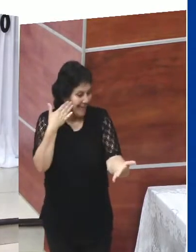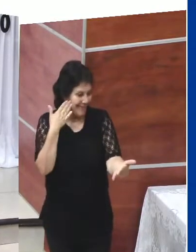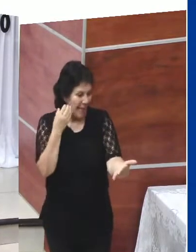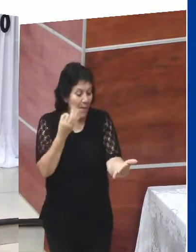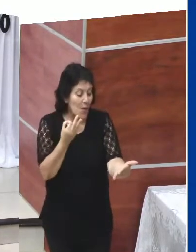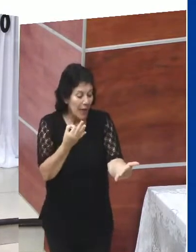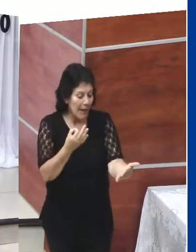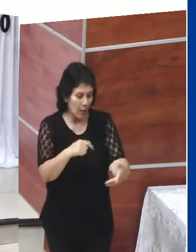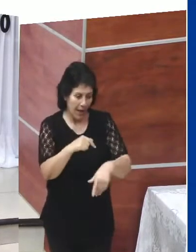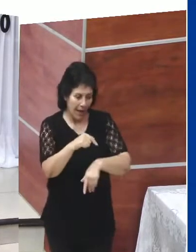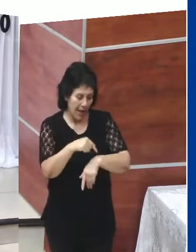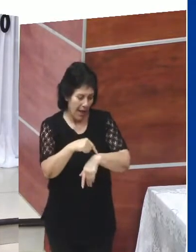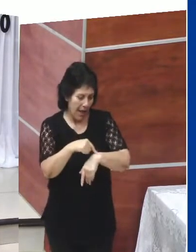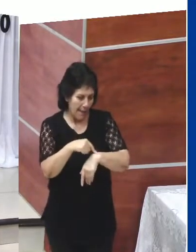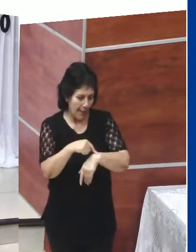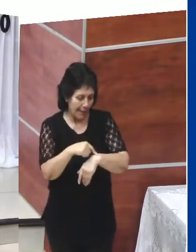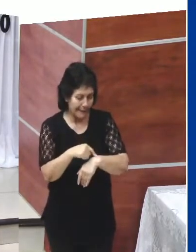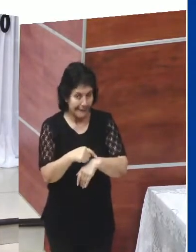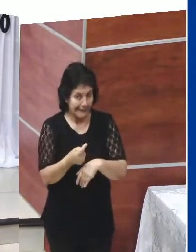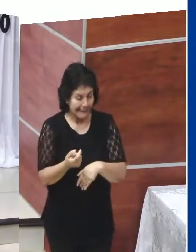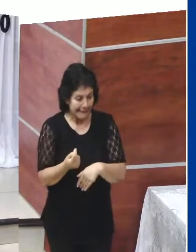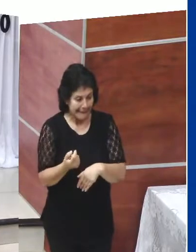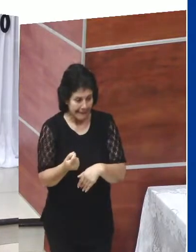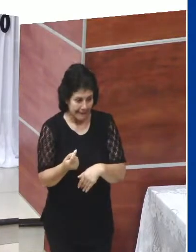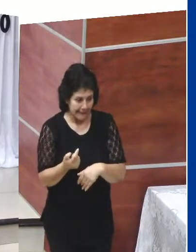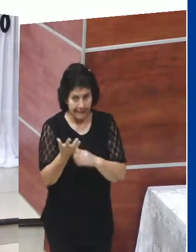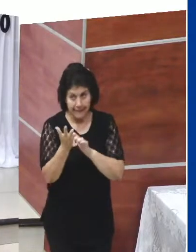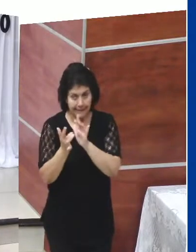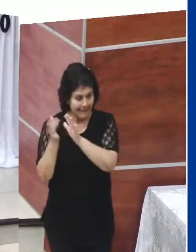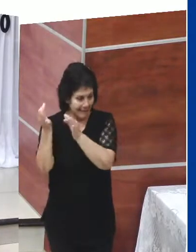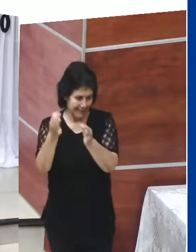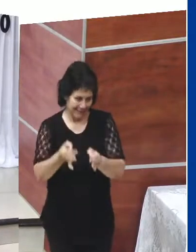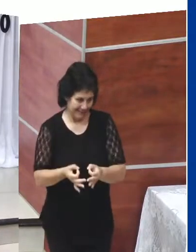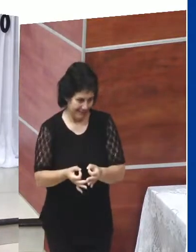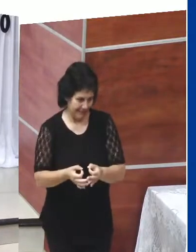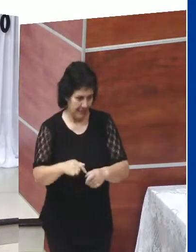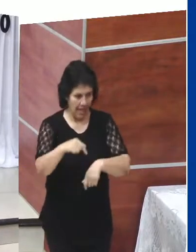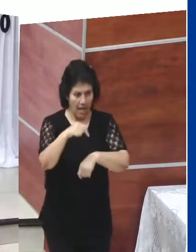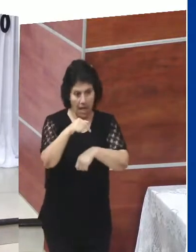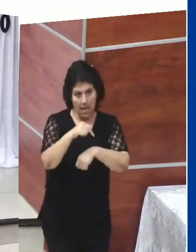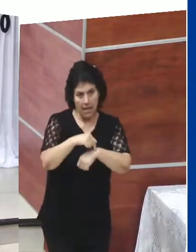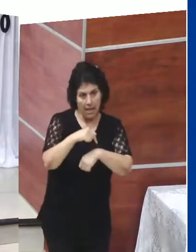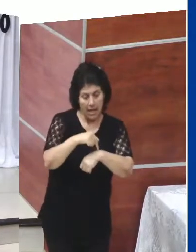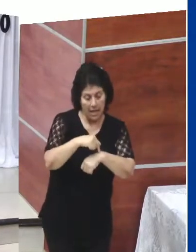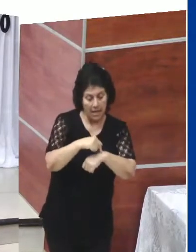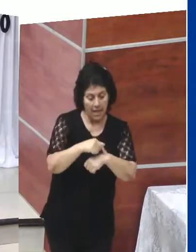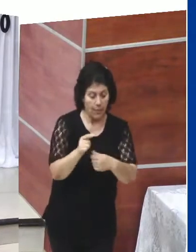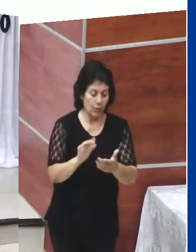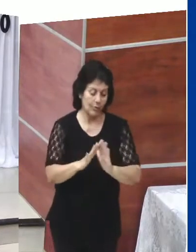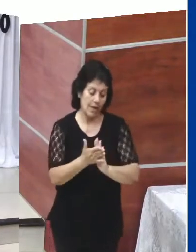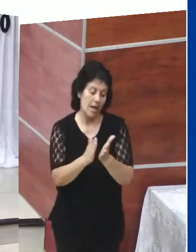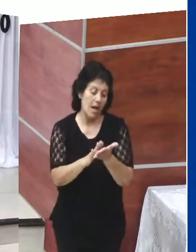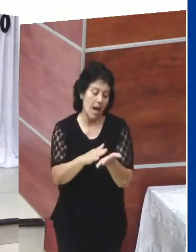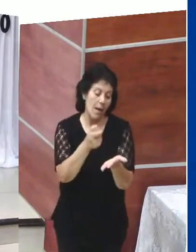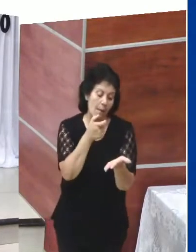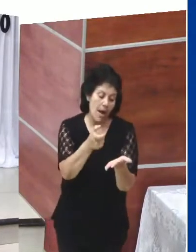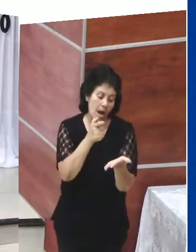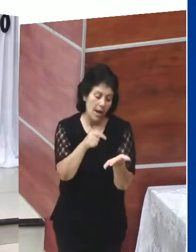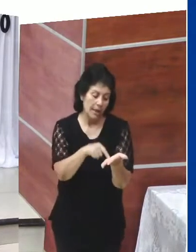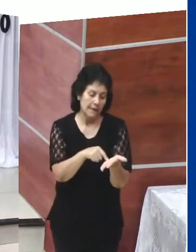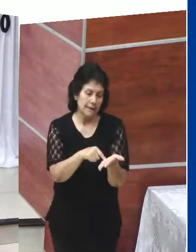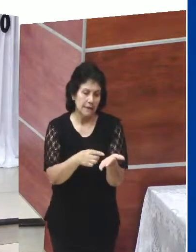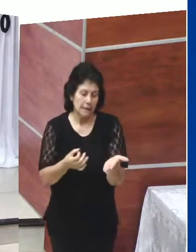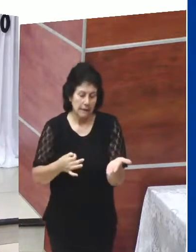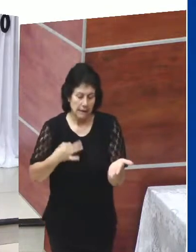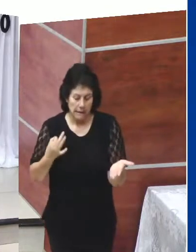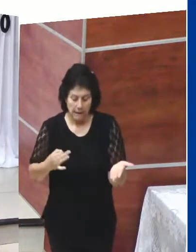La disciplina de leer, de escuchar, de asimilar, de permitir que las palabras de Dios empiece a trastocar